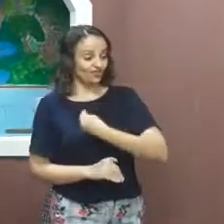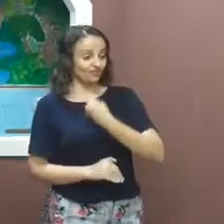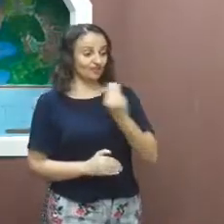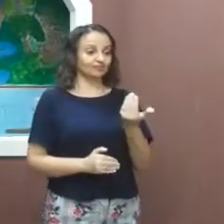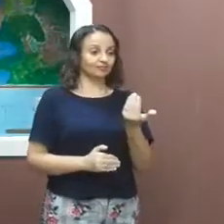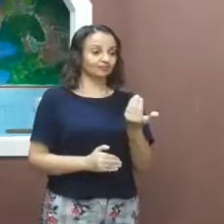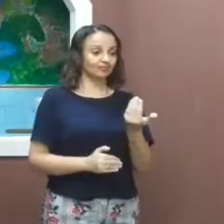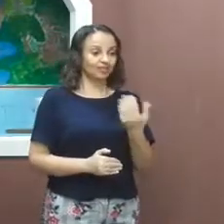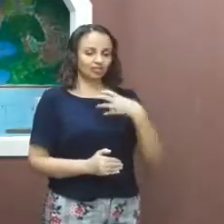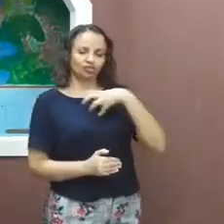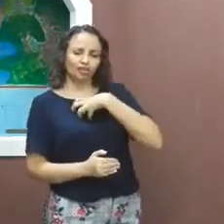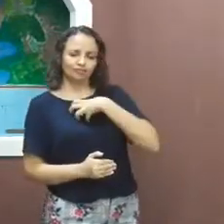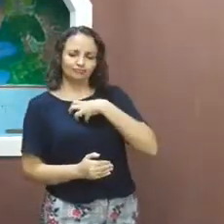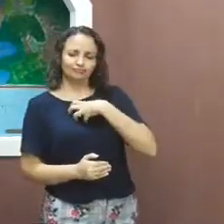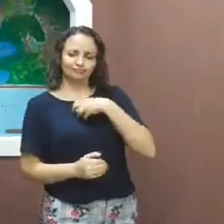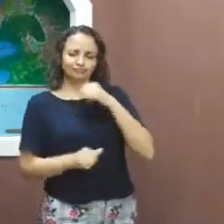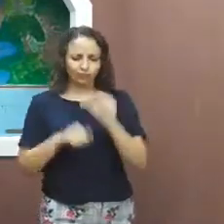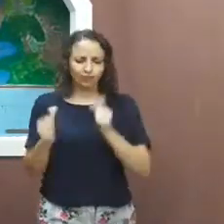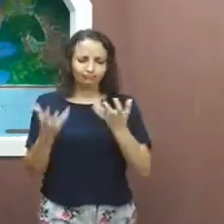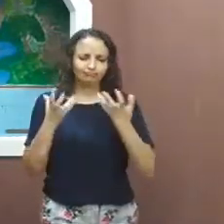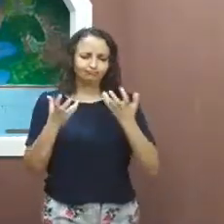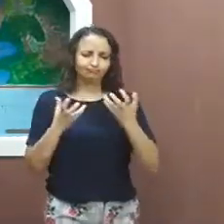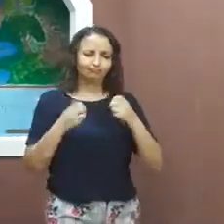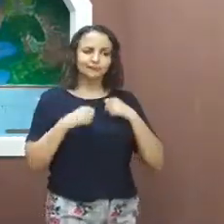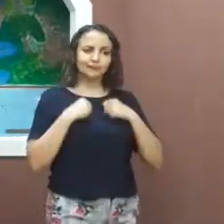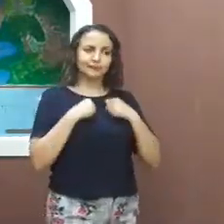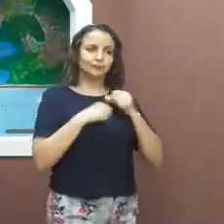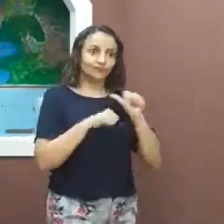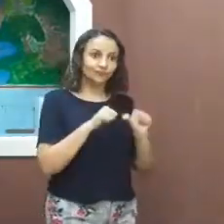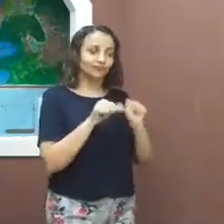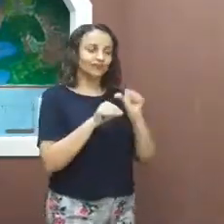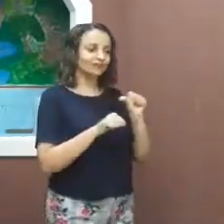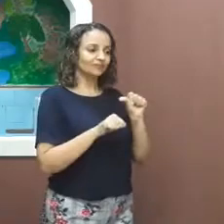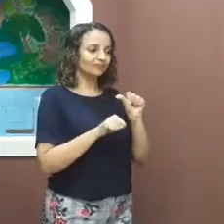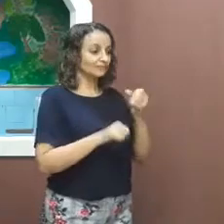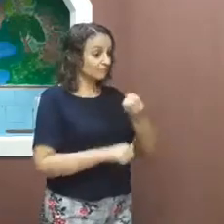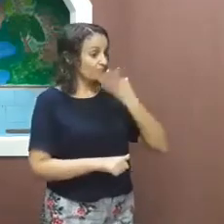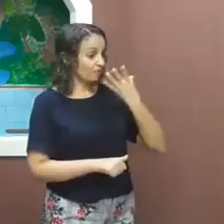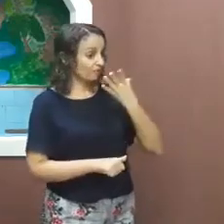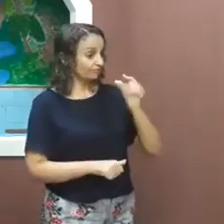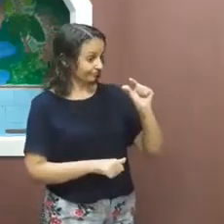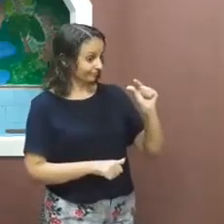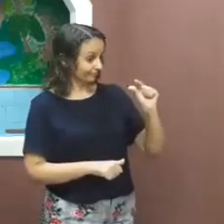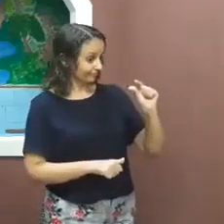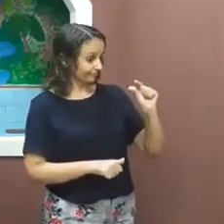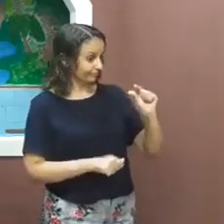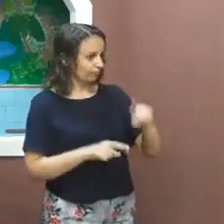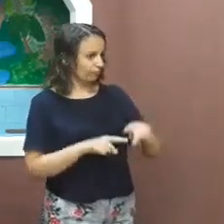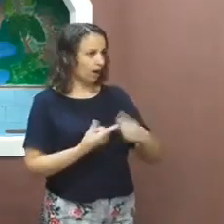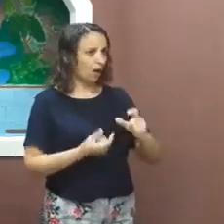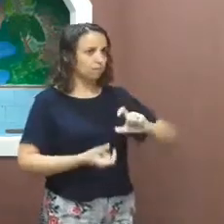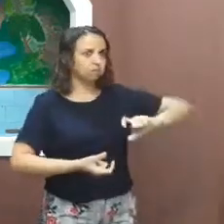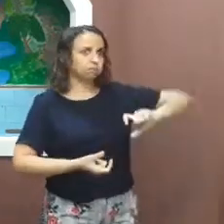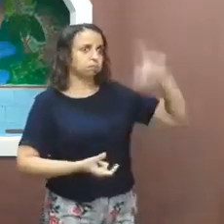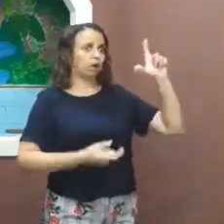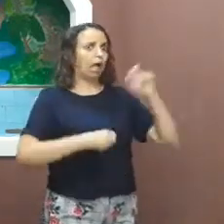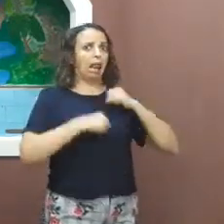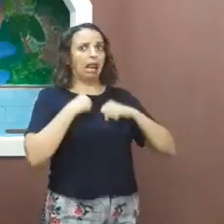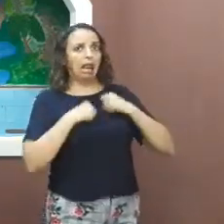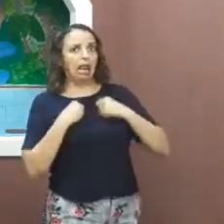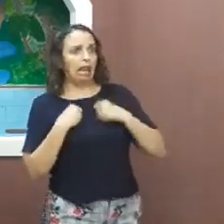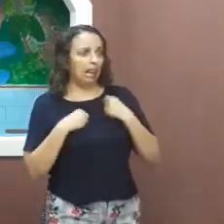mais estar da maneira que está. E a gente parte para uma vida melhor. O problema é quando isso fica descontrolado